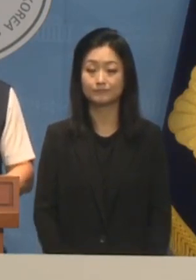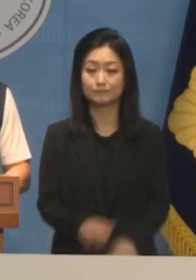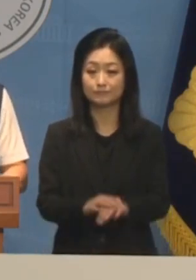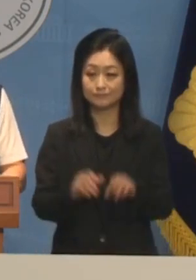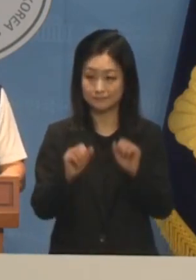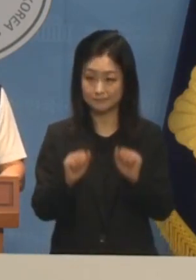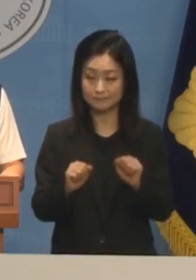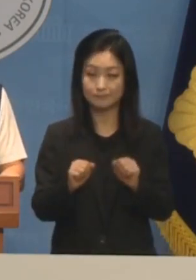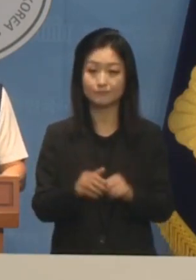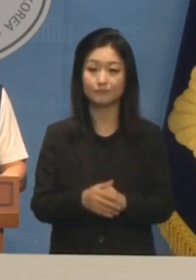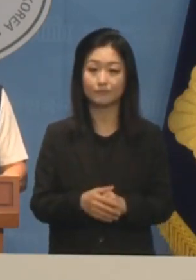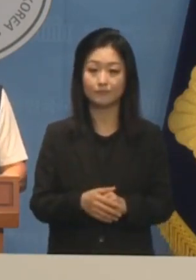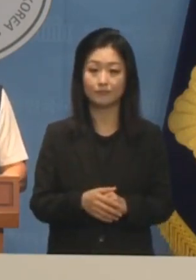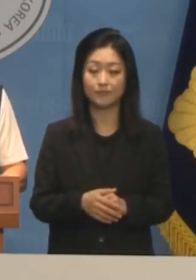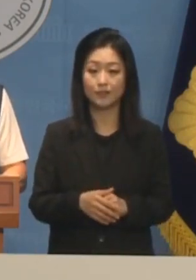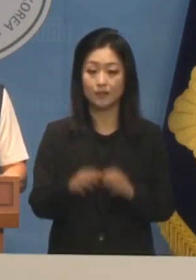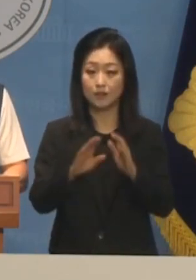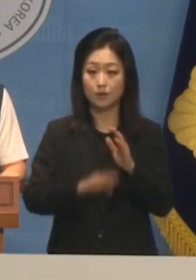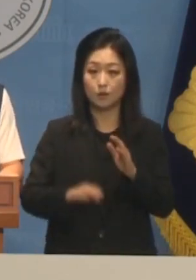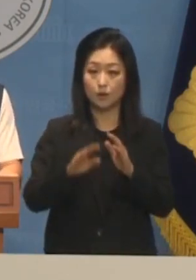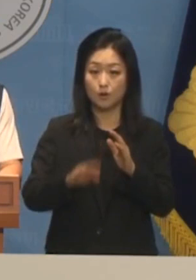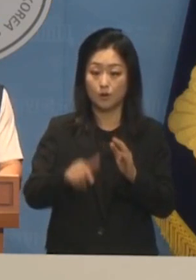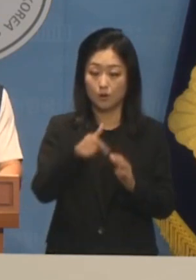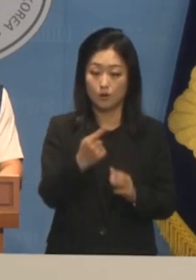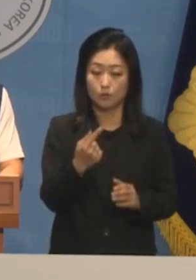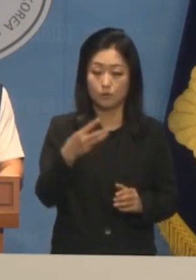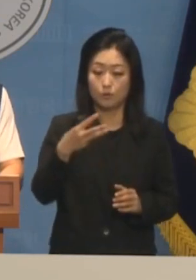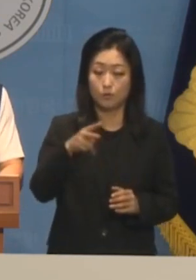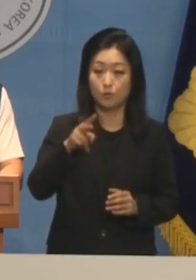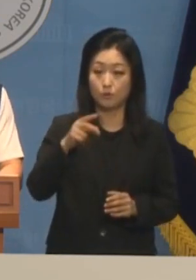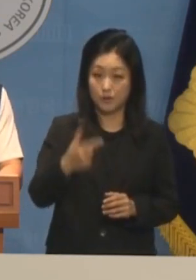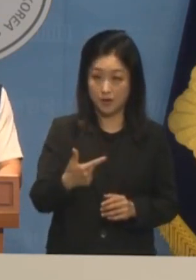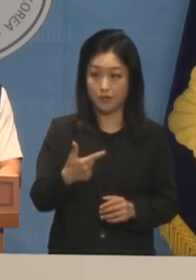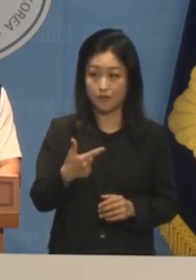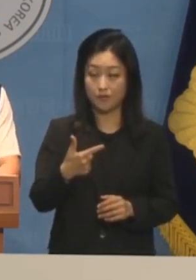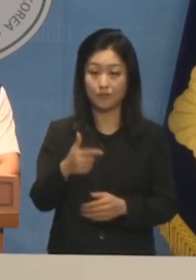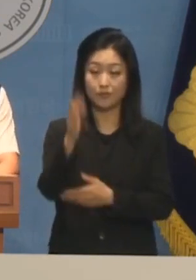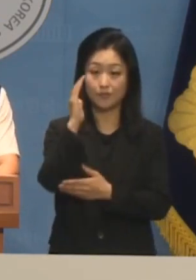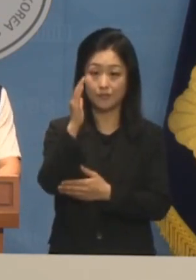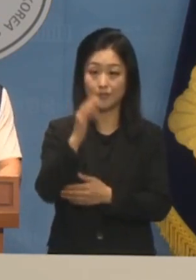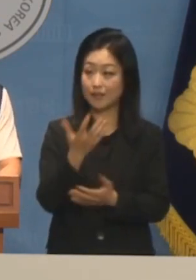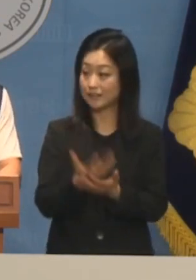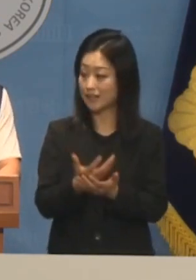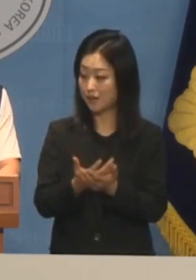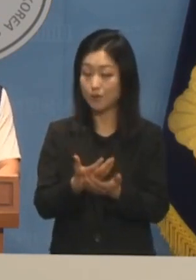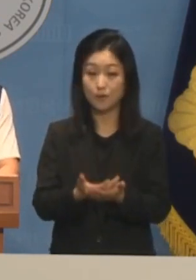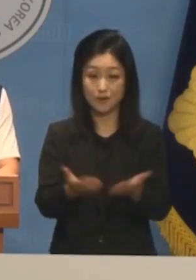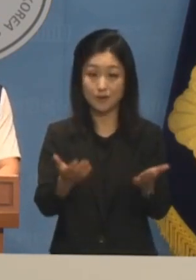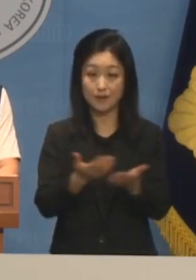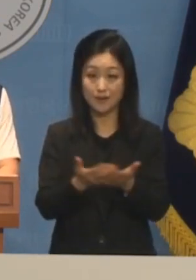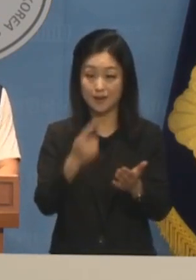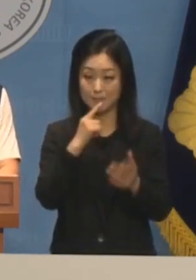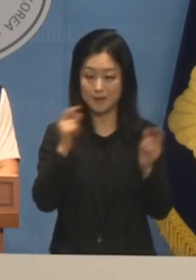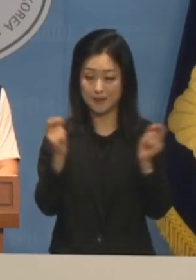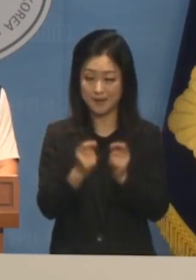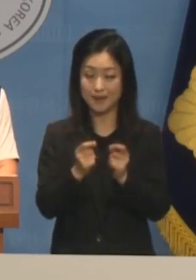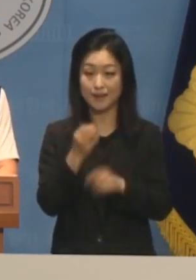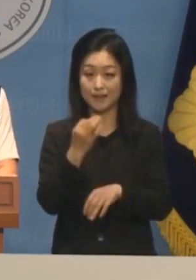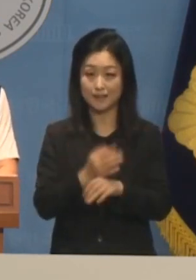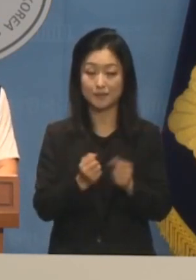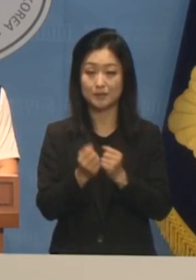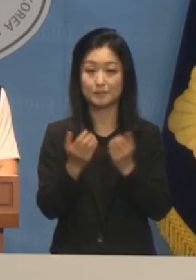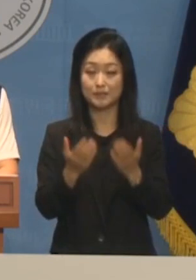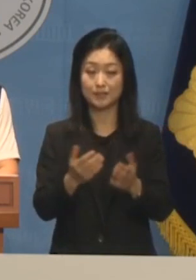안녕하십니까. 공공노련 사무처장을 맡고 있는 홍기복이라고 합니다. 시간 관계상 자료를 좀 축약해서 읽도록